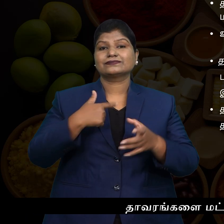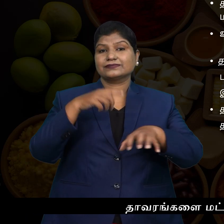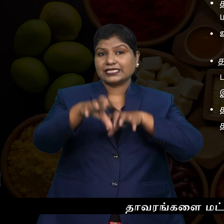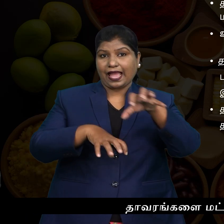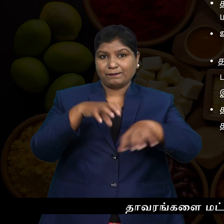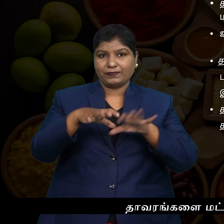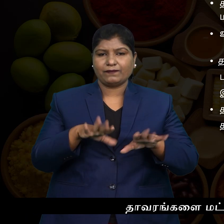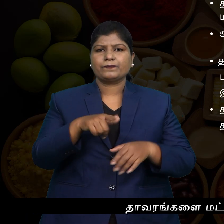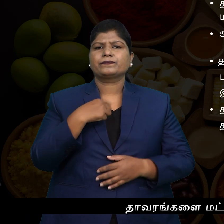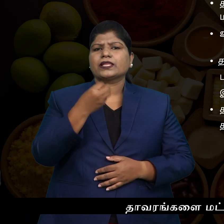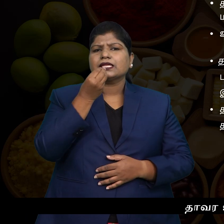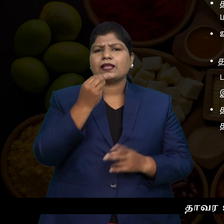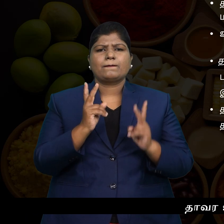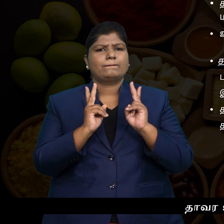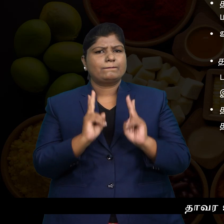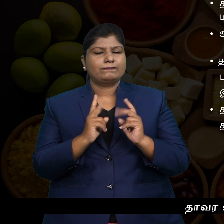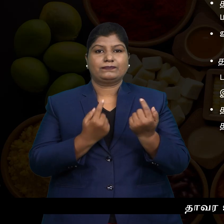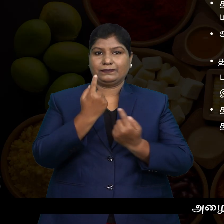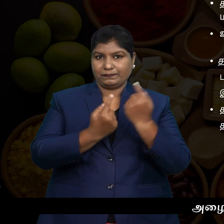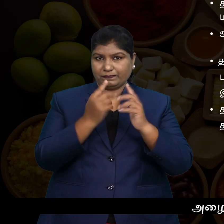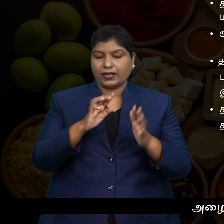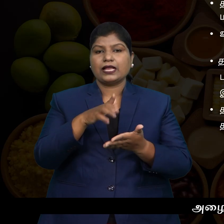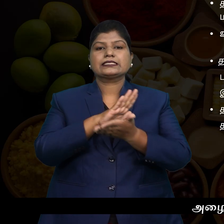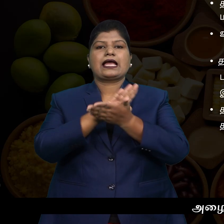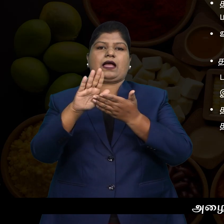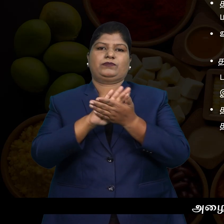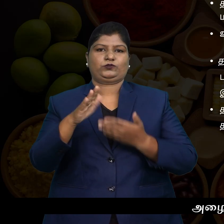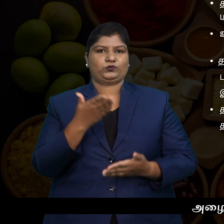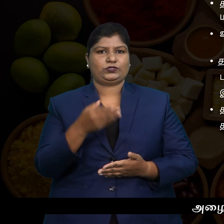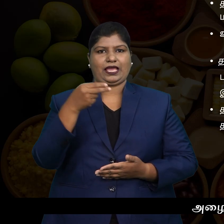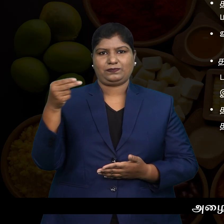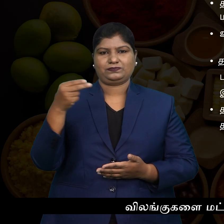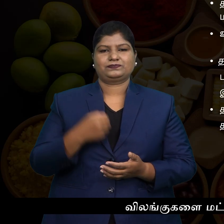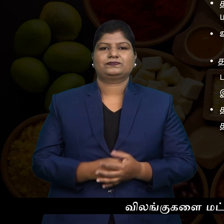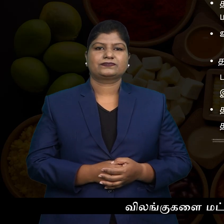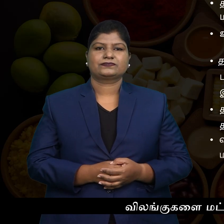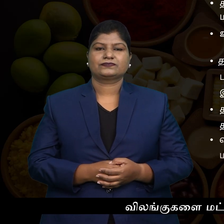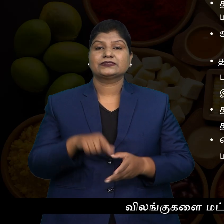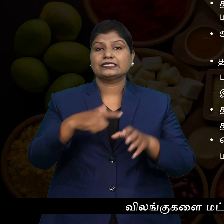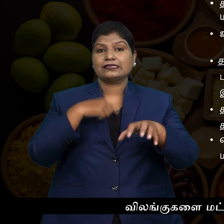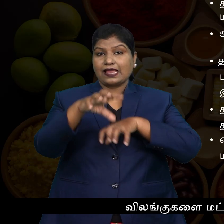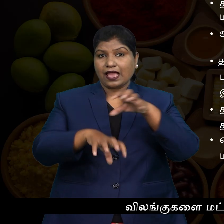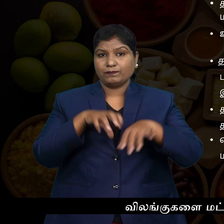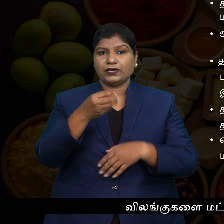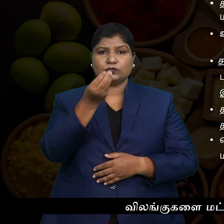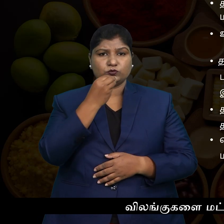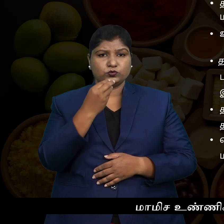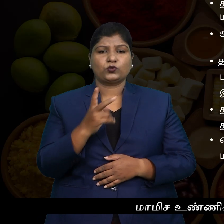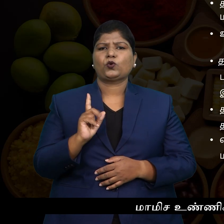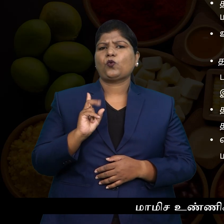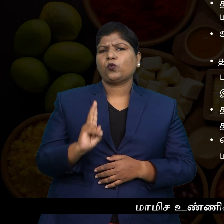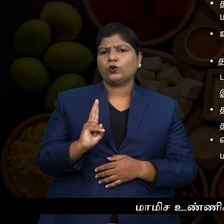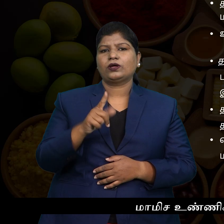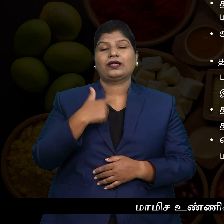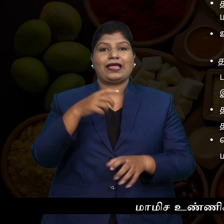தாவரங்களை மட்டுமே உண்ணும் விலங்குகள் தாவர உண்ணிகள் என்று அழைக்கப்படுகின்றன. விலங்குகளை மட்டுமே உண்ணும் விலங்குகள்